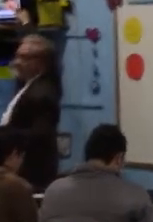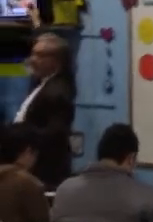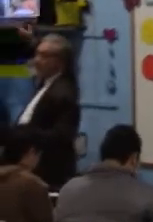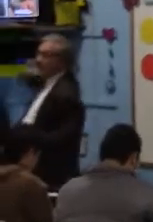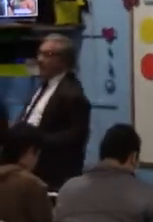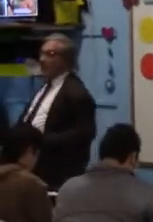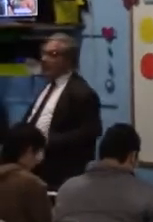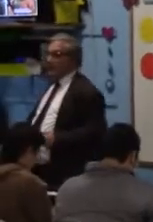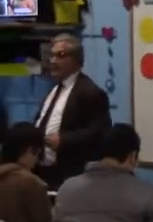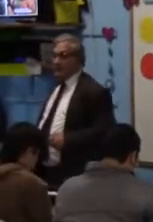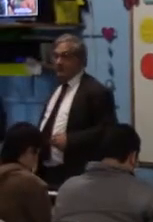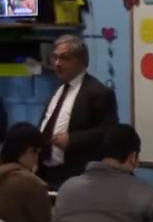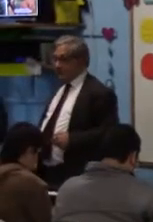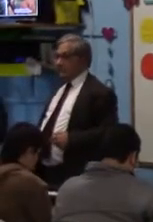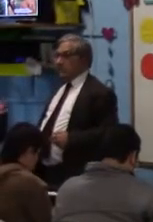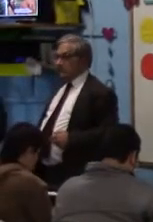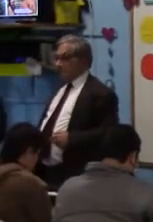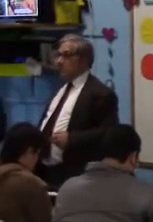Ya quedó arruinado.